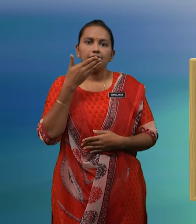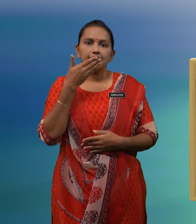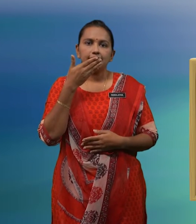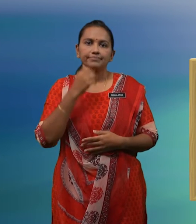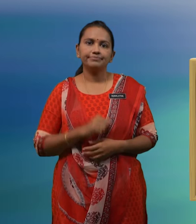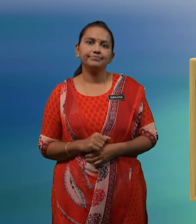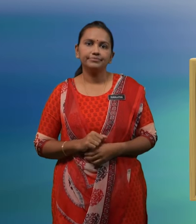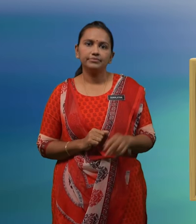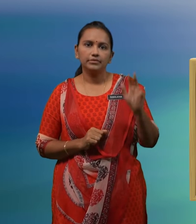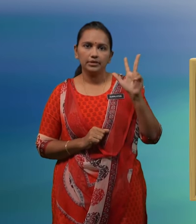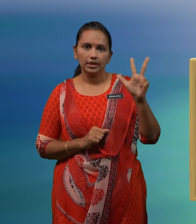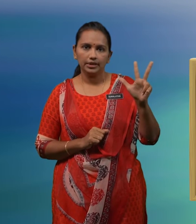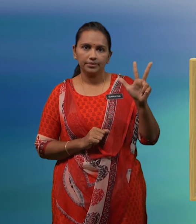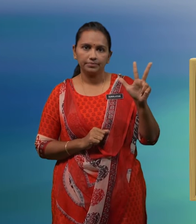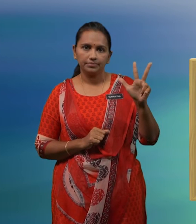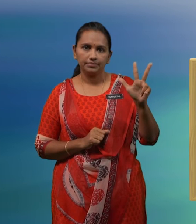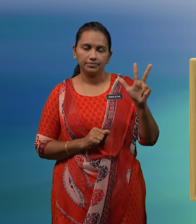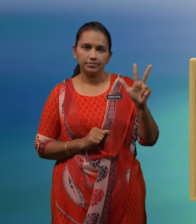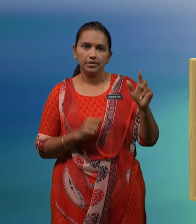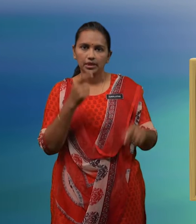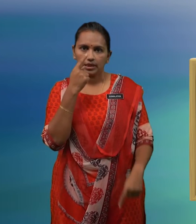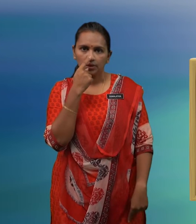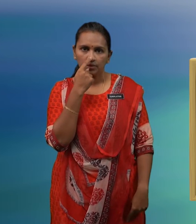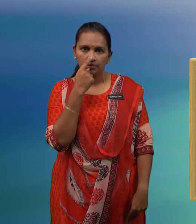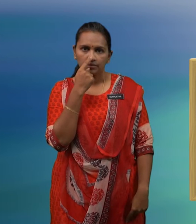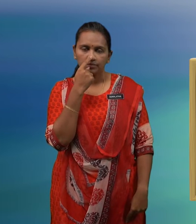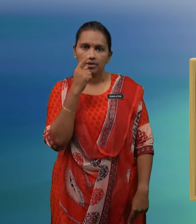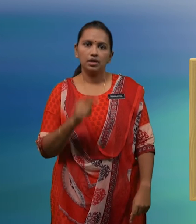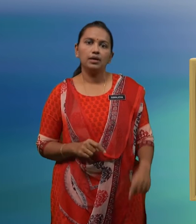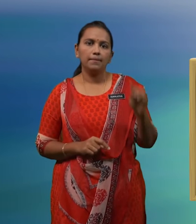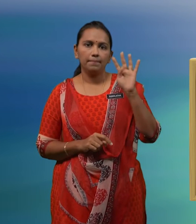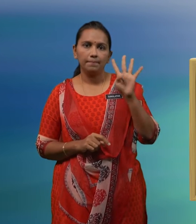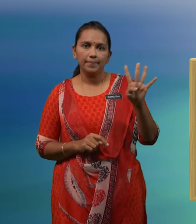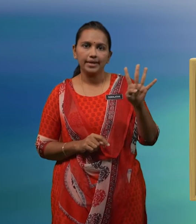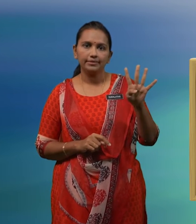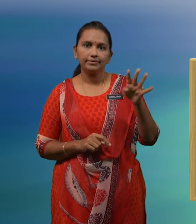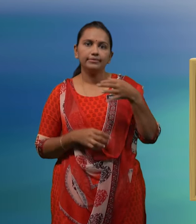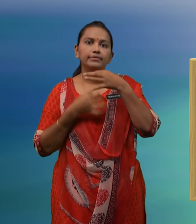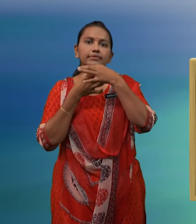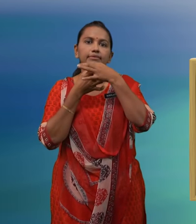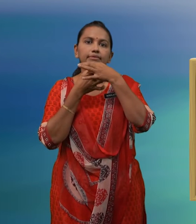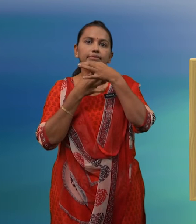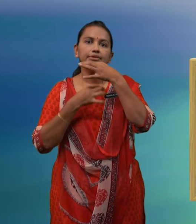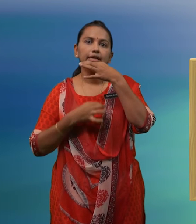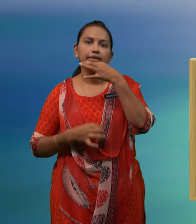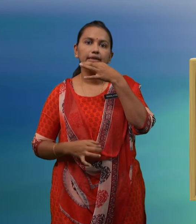Nafas. 3. Hidung. 4. Trakea.